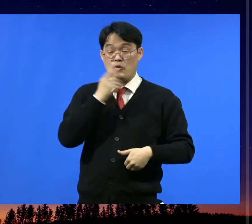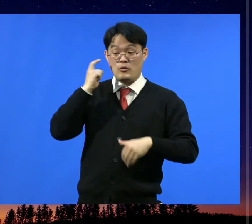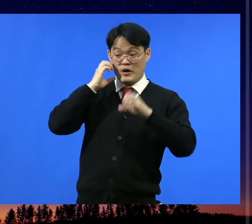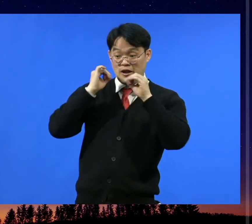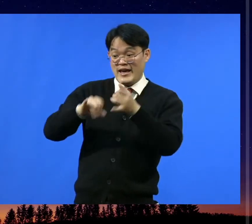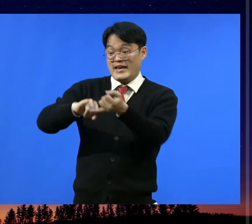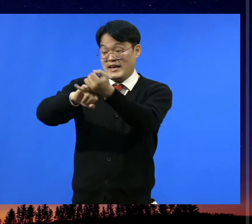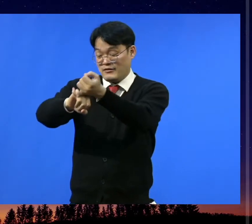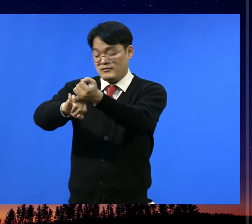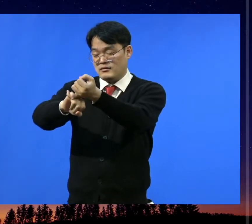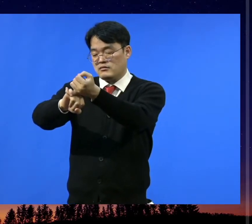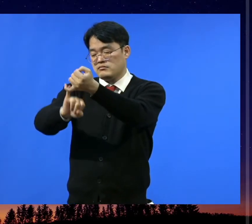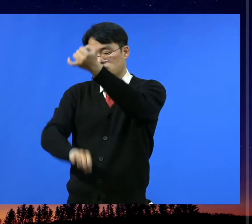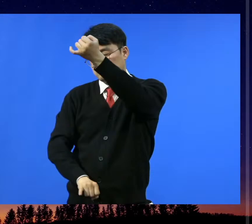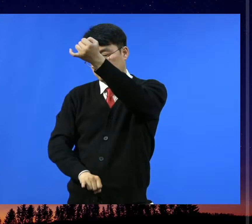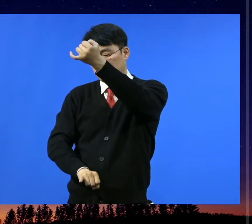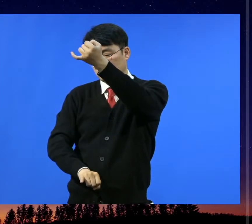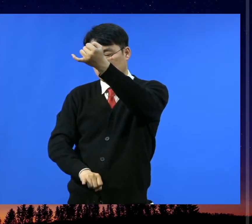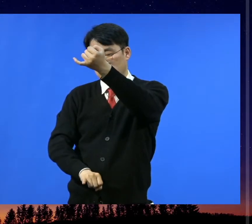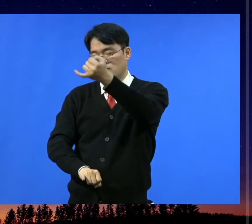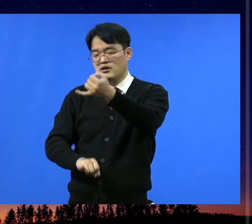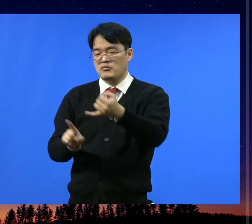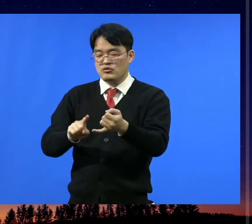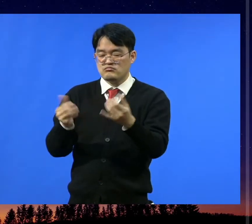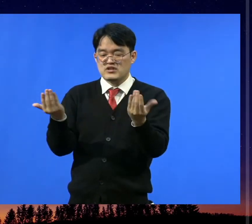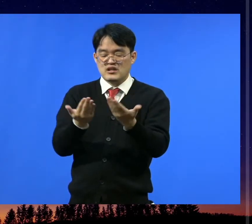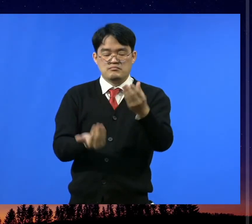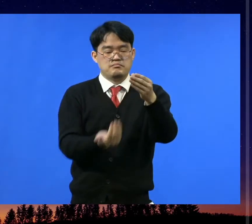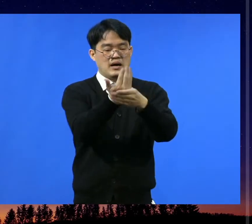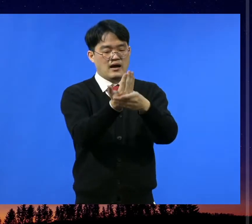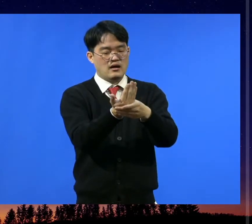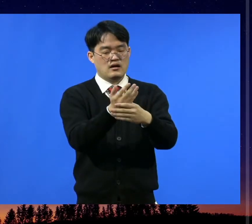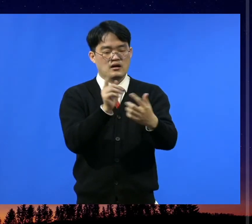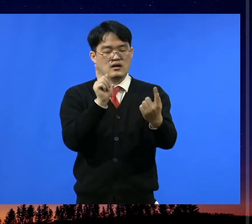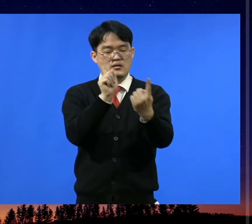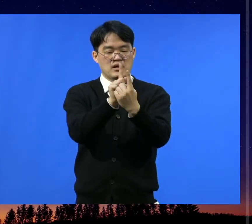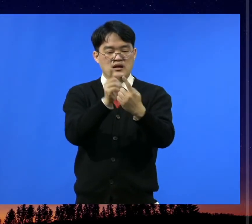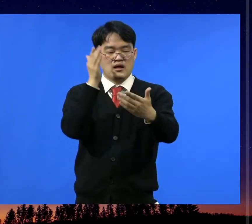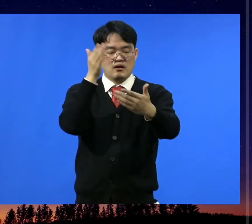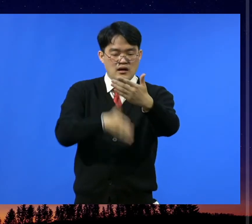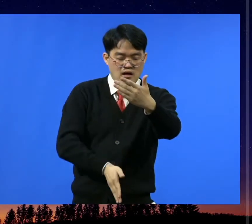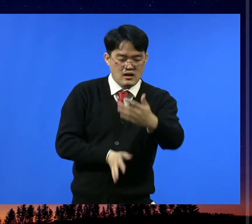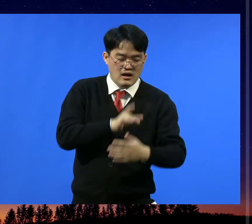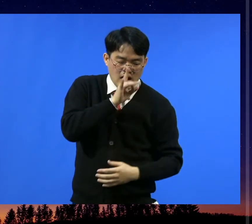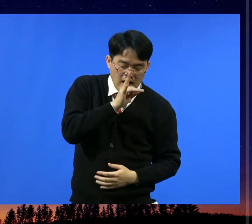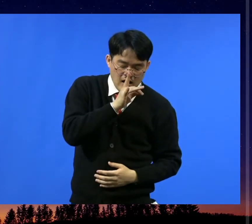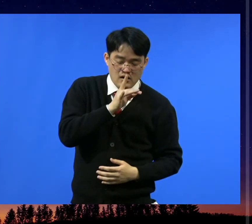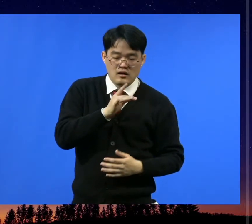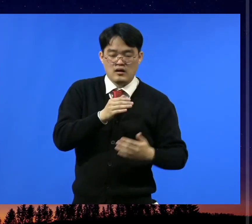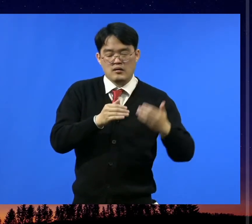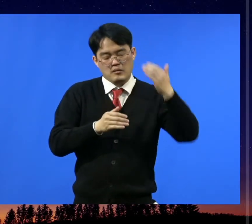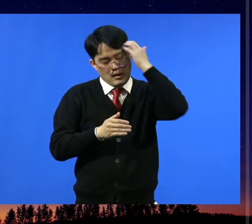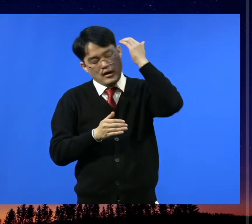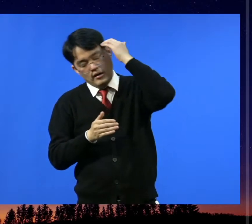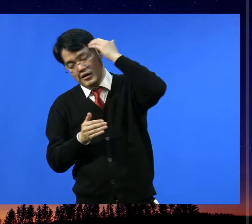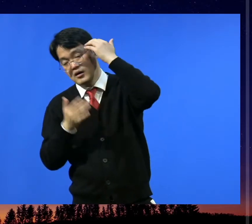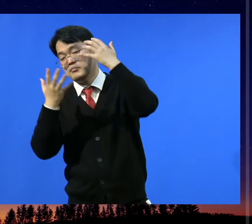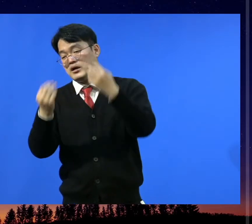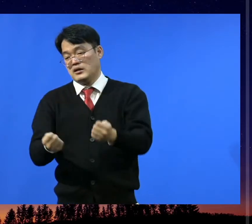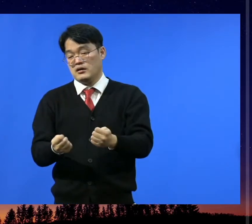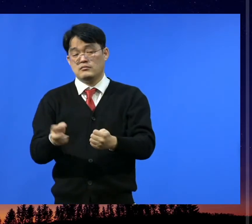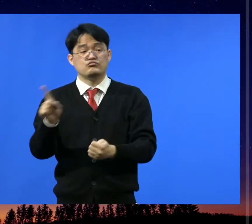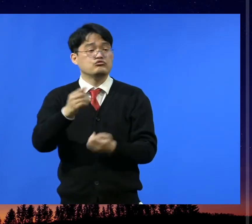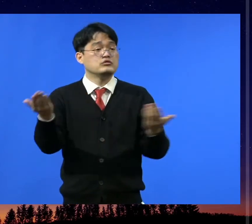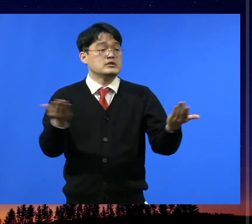무슨 일이 생기고 막 방해하는 일들이 구체적으로 일어난 것을 계속 확인하게 됩니다. 그래서 어떤 일을 하기